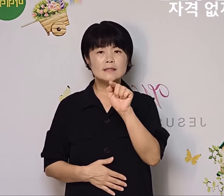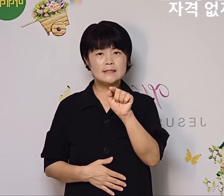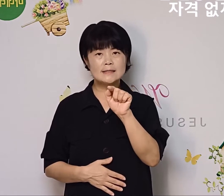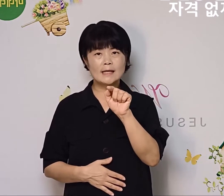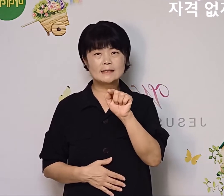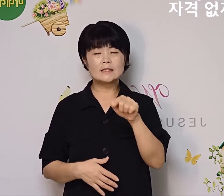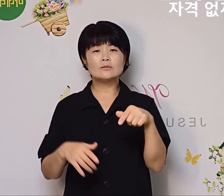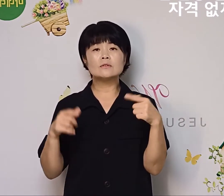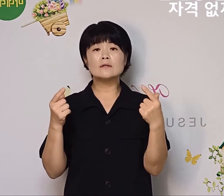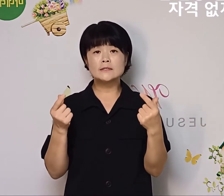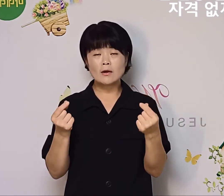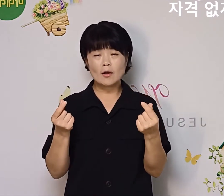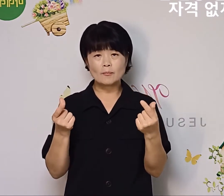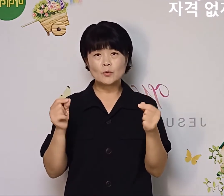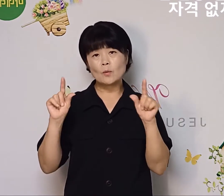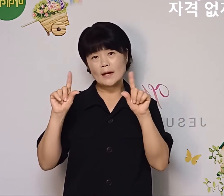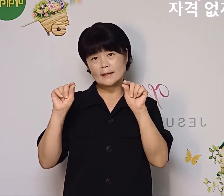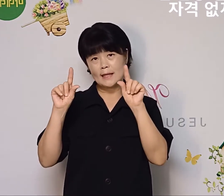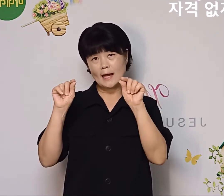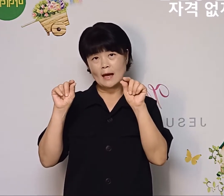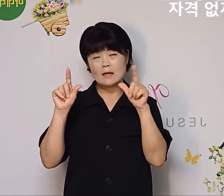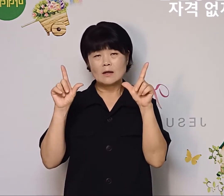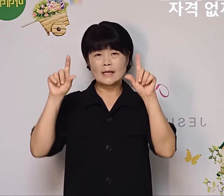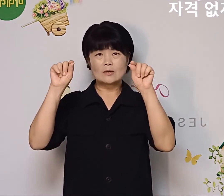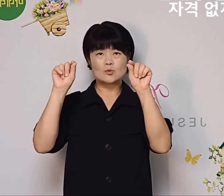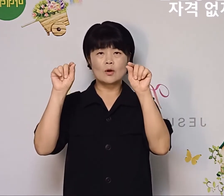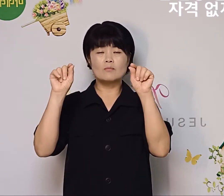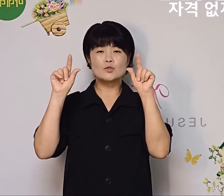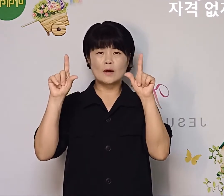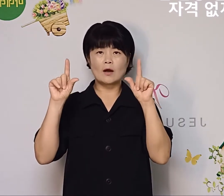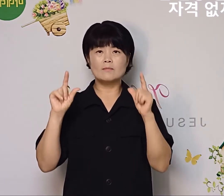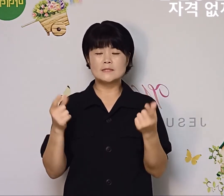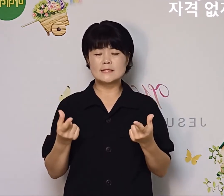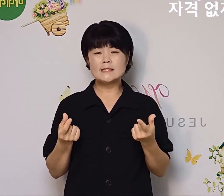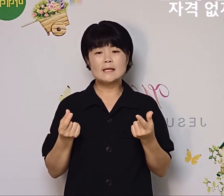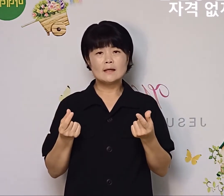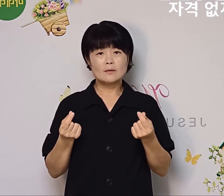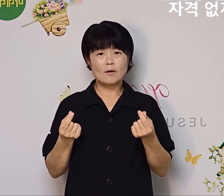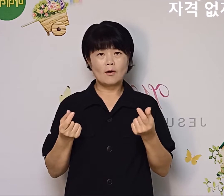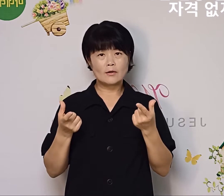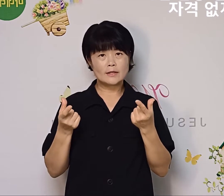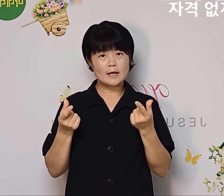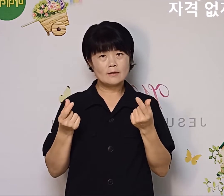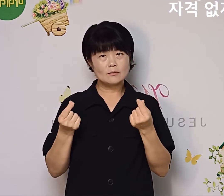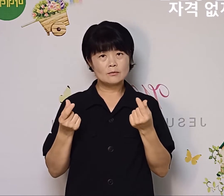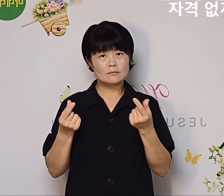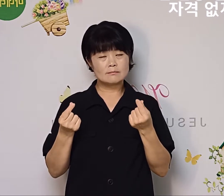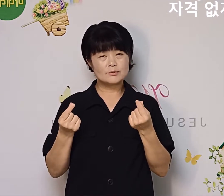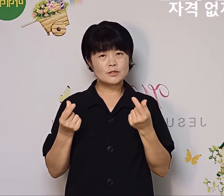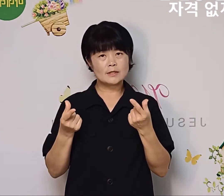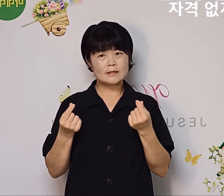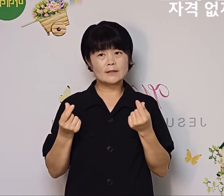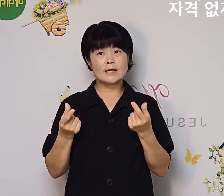이를 가리키고 그것처럼 똑같다 양쪽 엄지와 검지를 이렇게 붙였다 뗐다